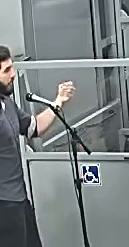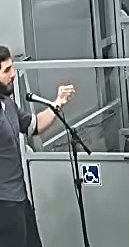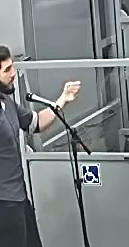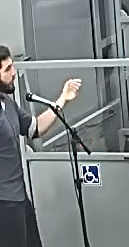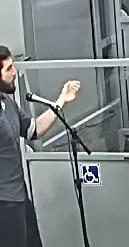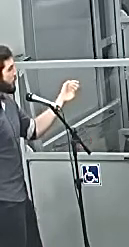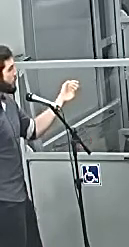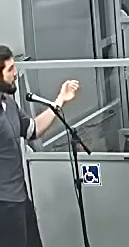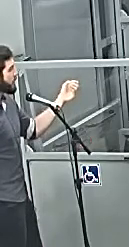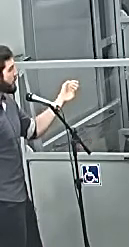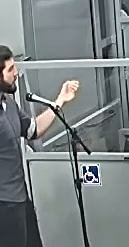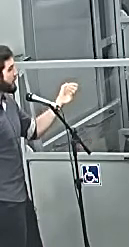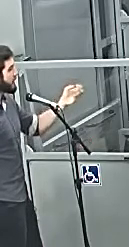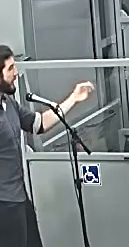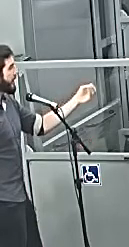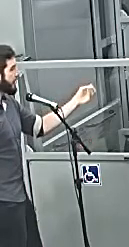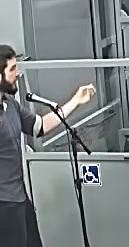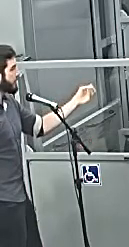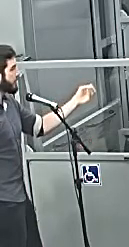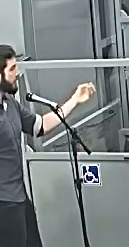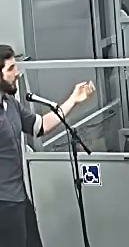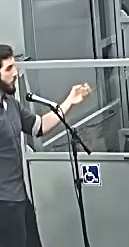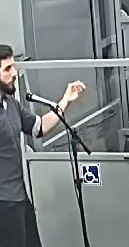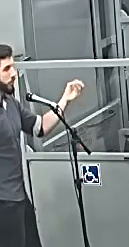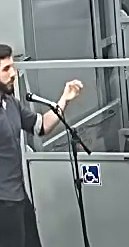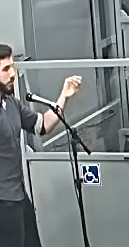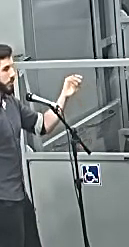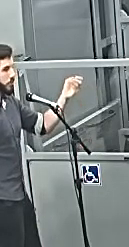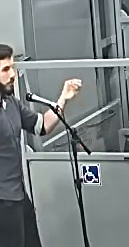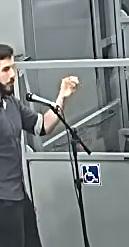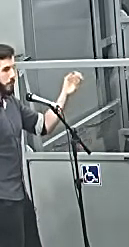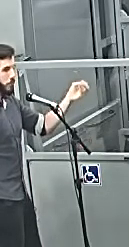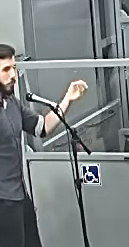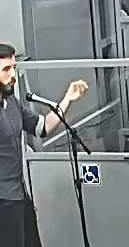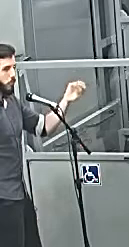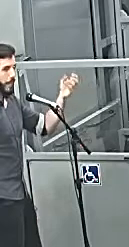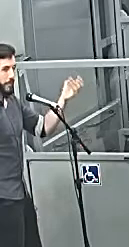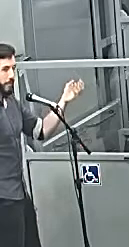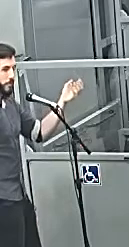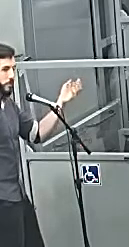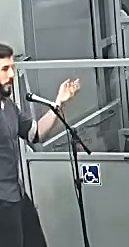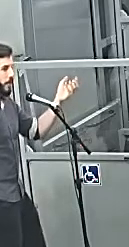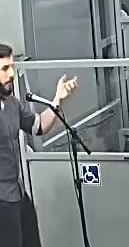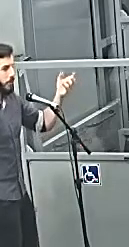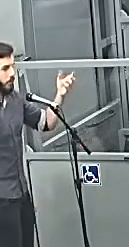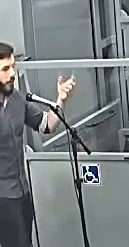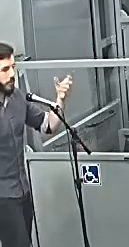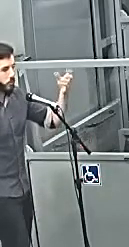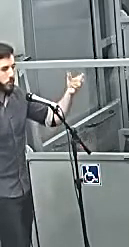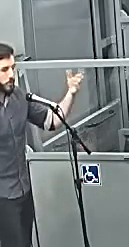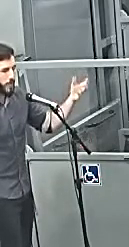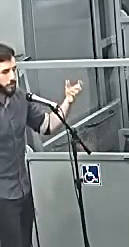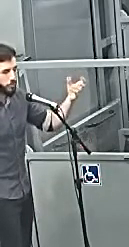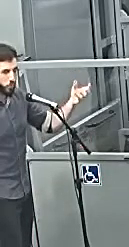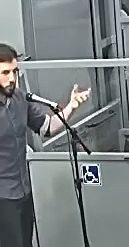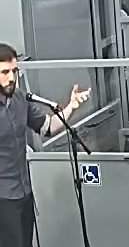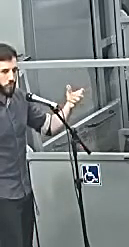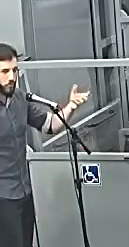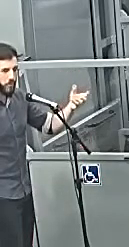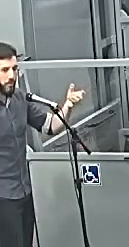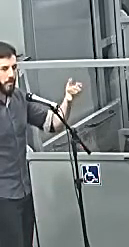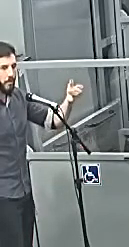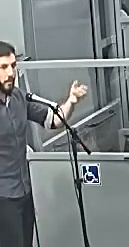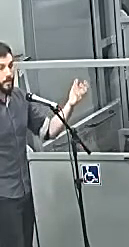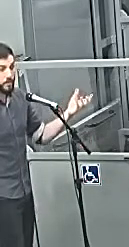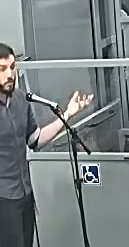não existe inclusão se você agrega hoje em dia a gente tem uma questão muito latente que é as comunidades de surdos